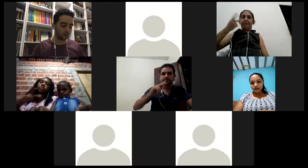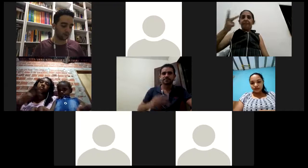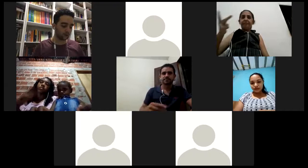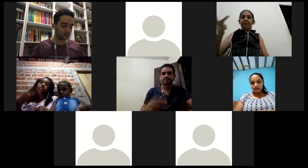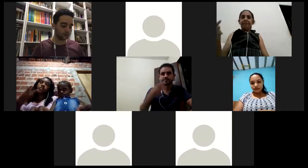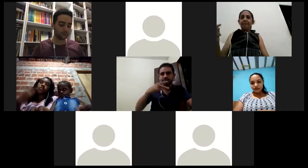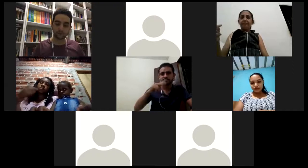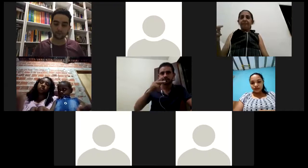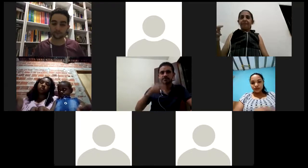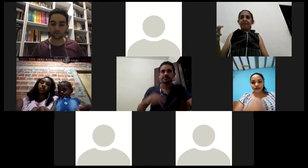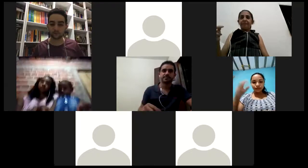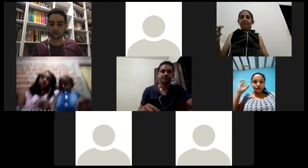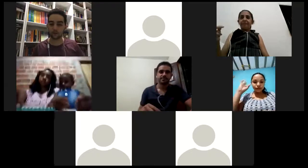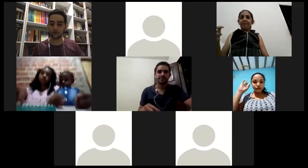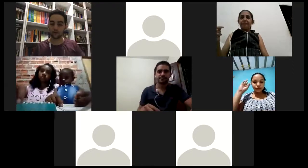Ouvinte,